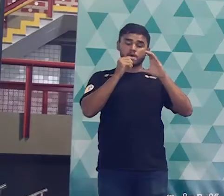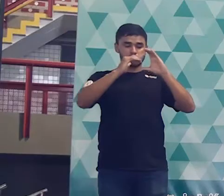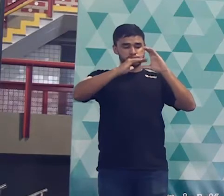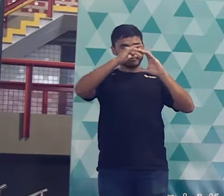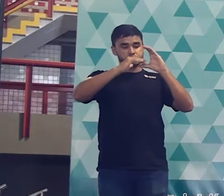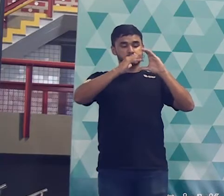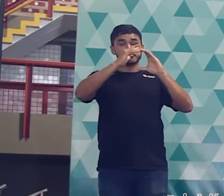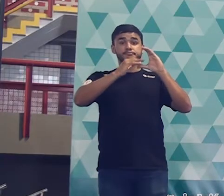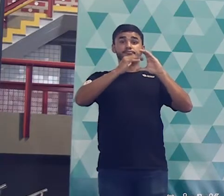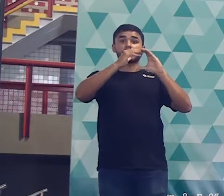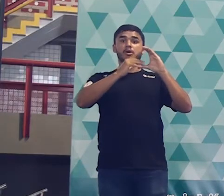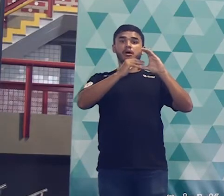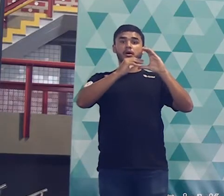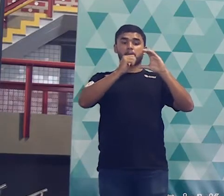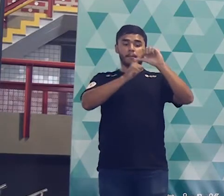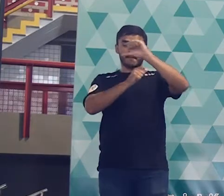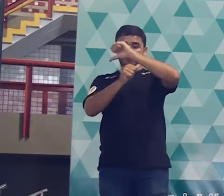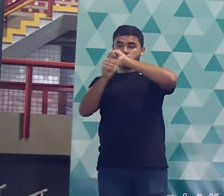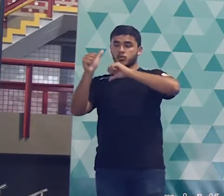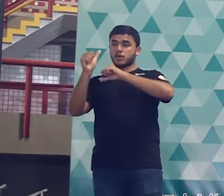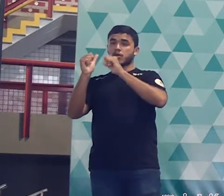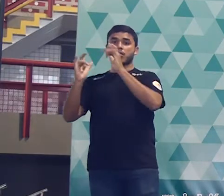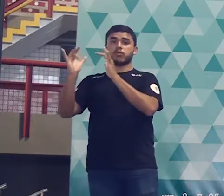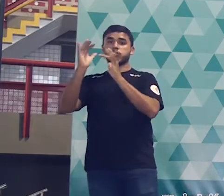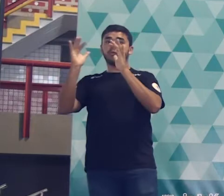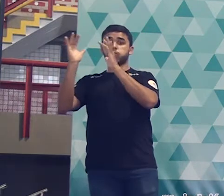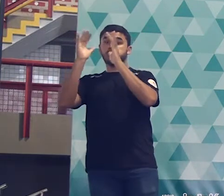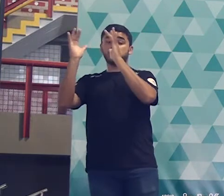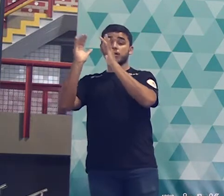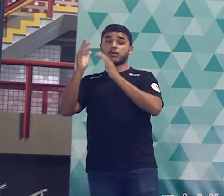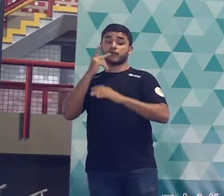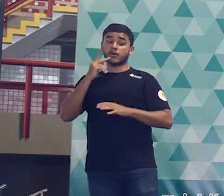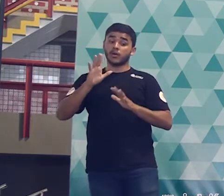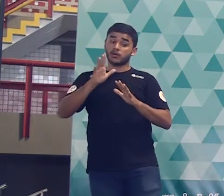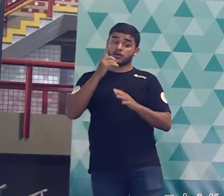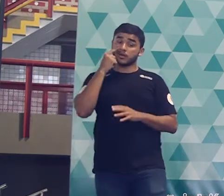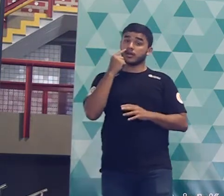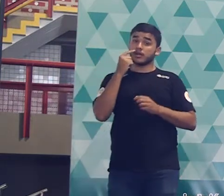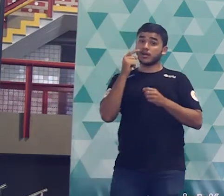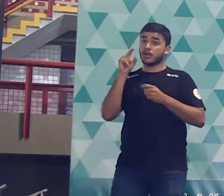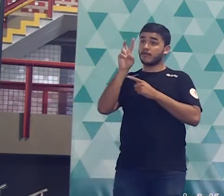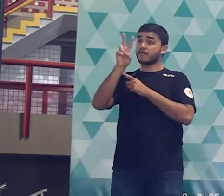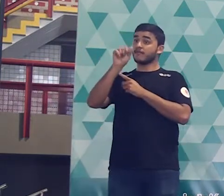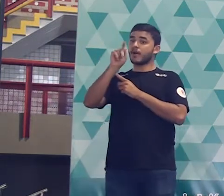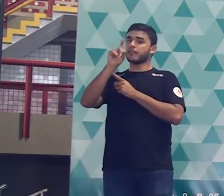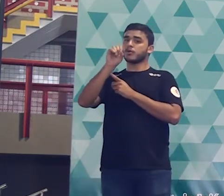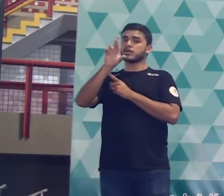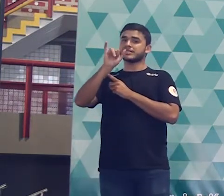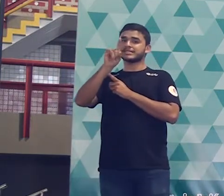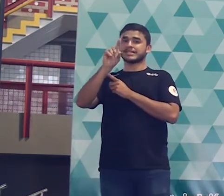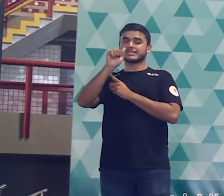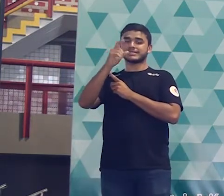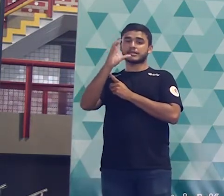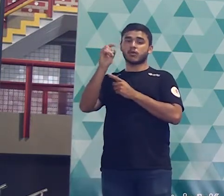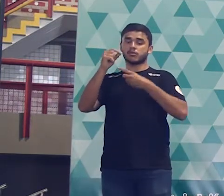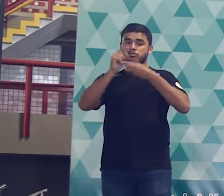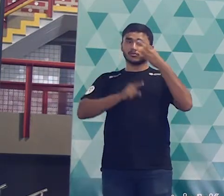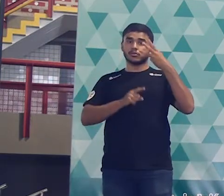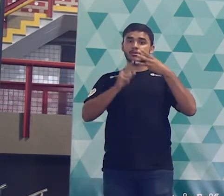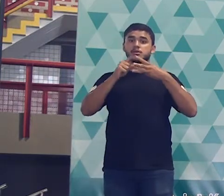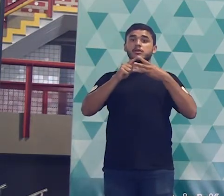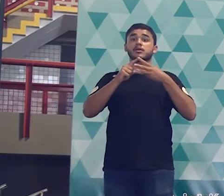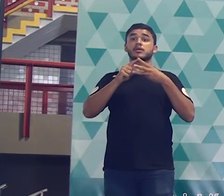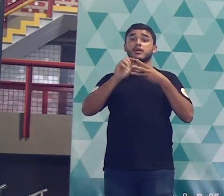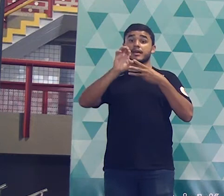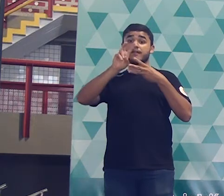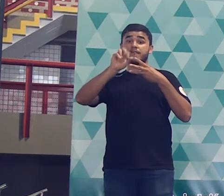em 3. Quais são as 3? A evaporação, A ebulição e a